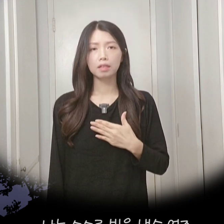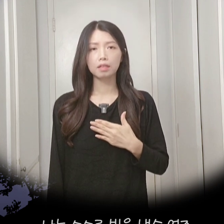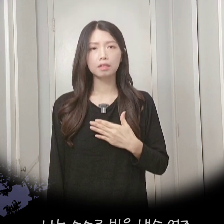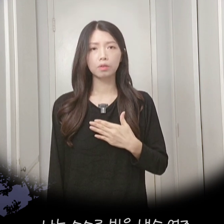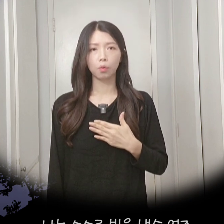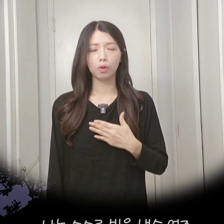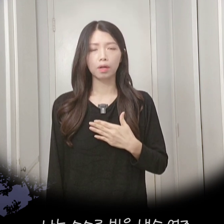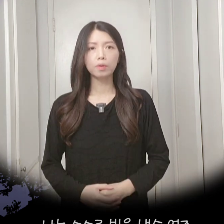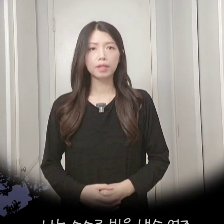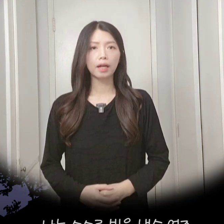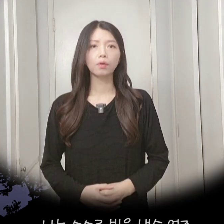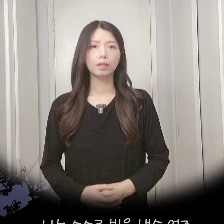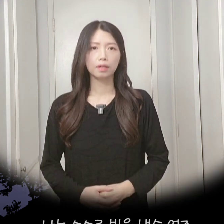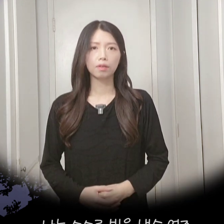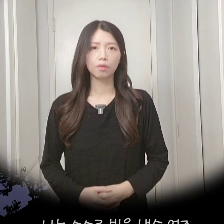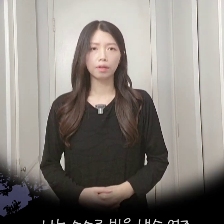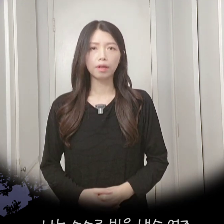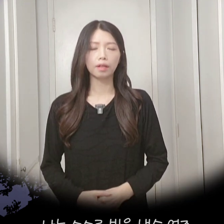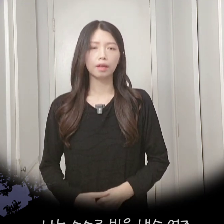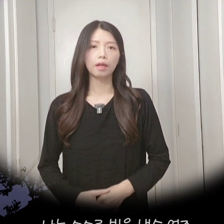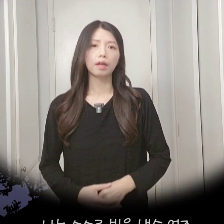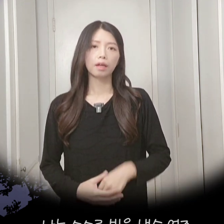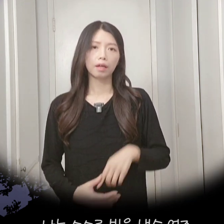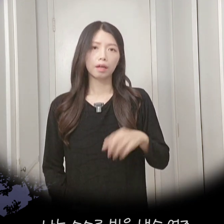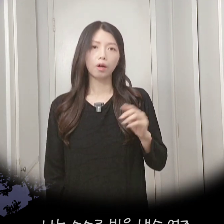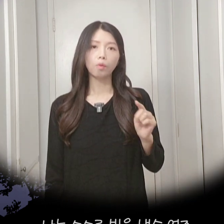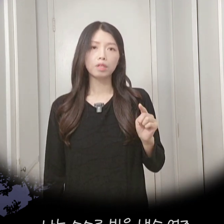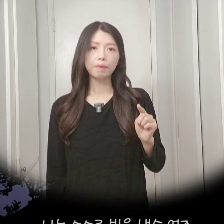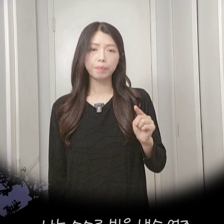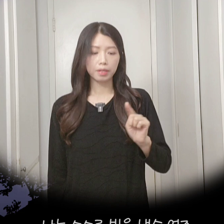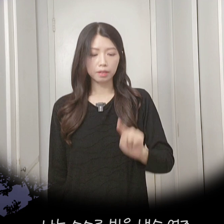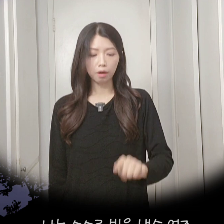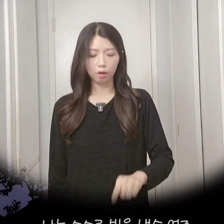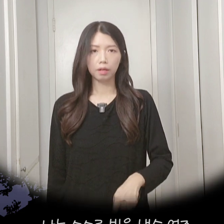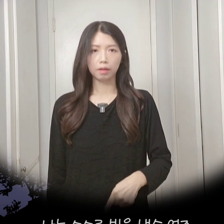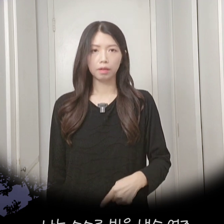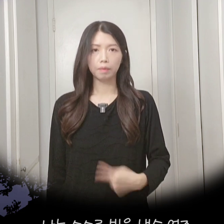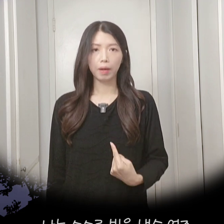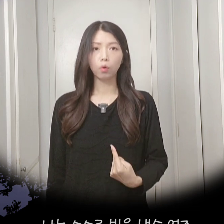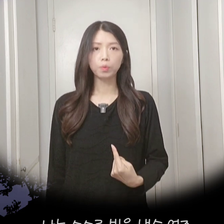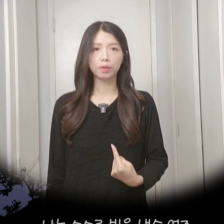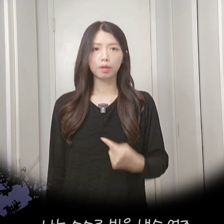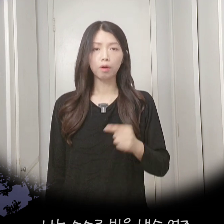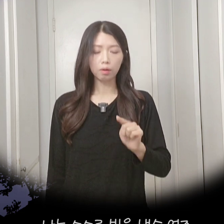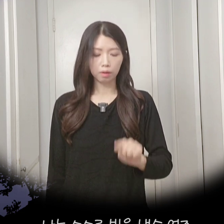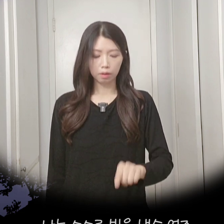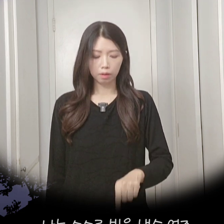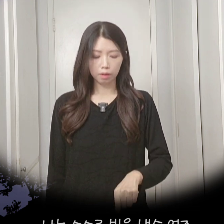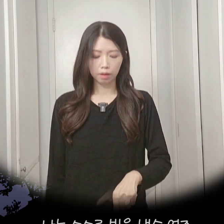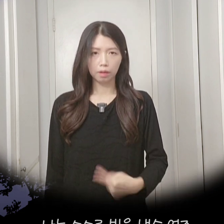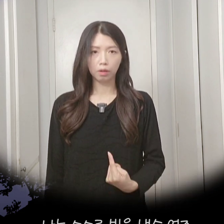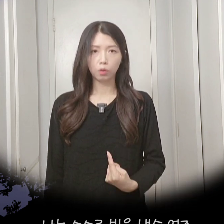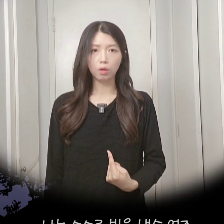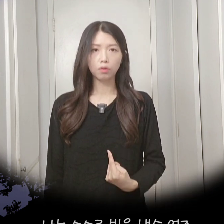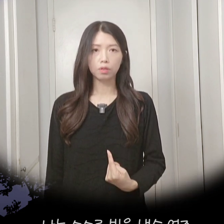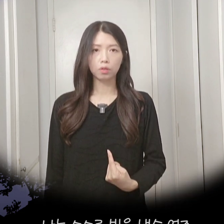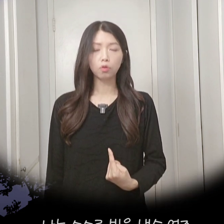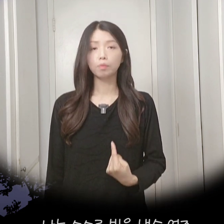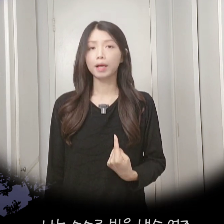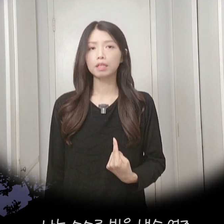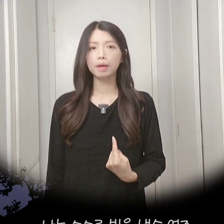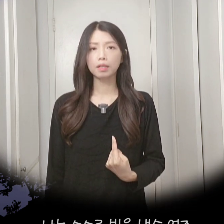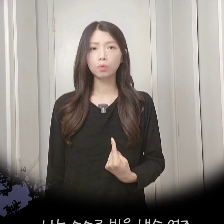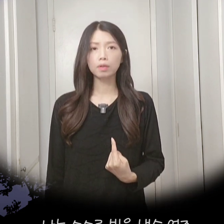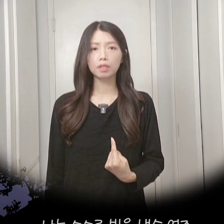나는 스스로. 혼자라고 한 뜻의 수어는 검지만 펴셔서 이 배꼽 쪽에서 이렇게